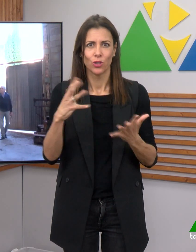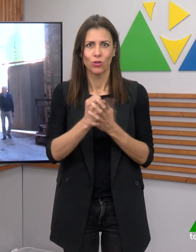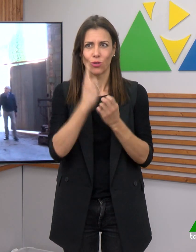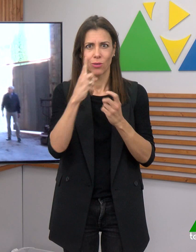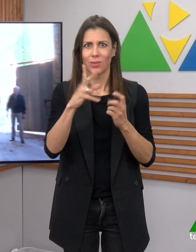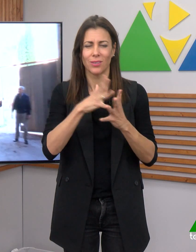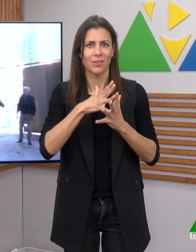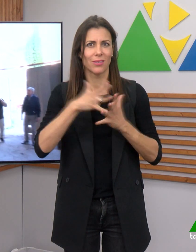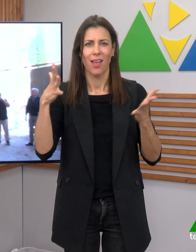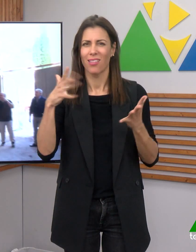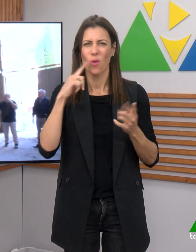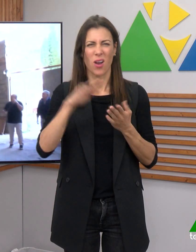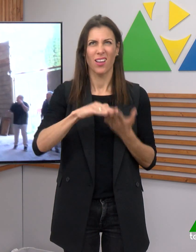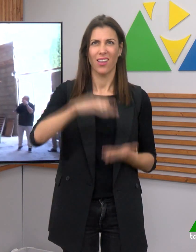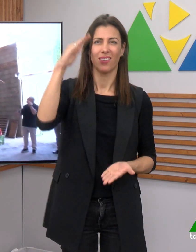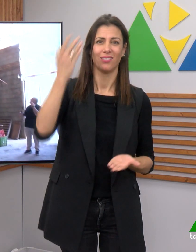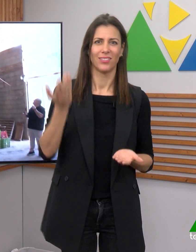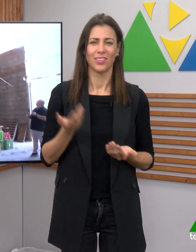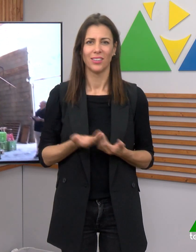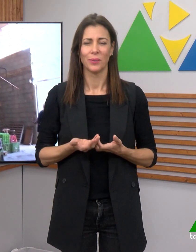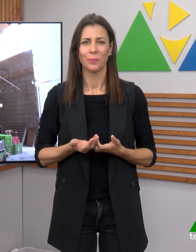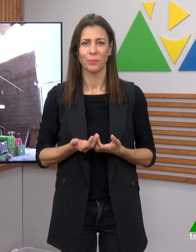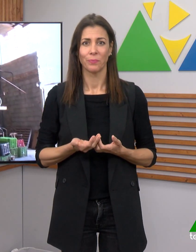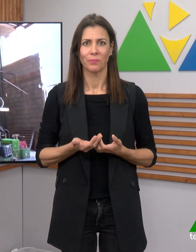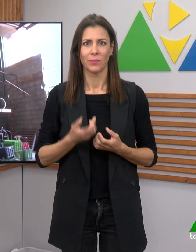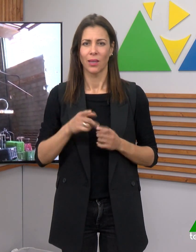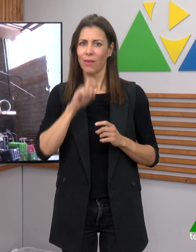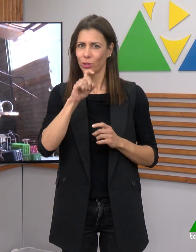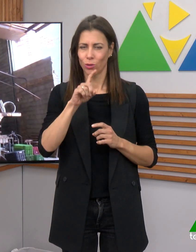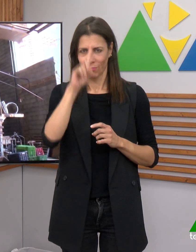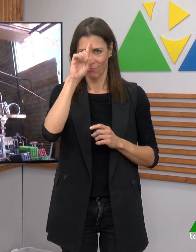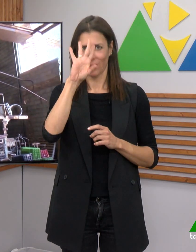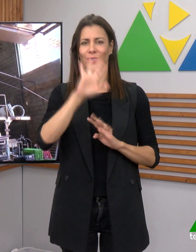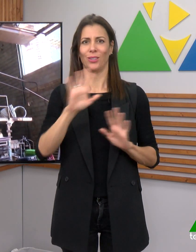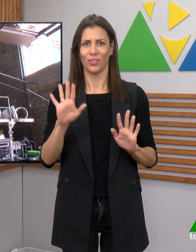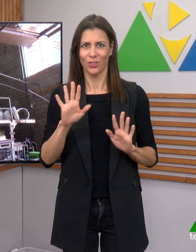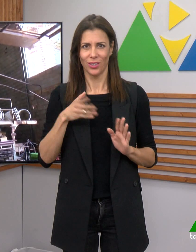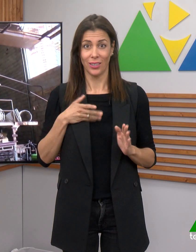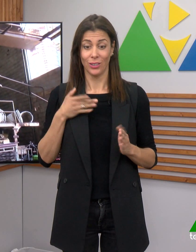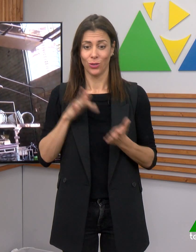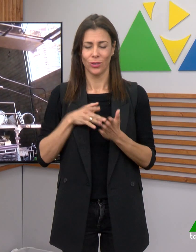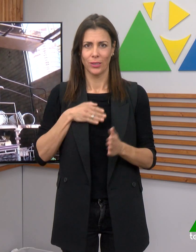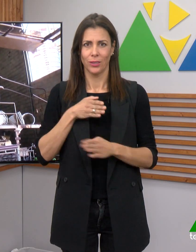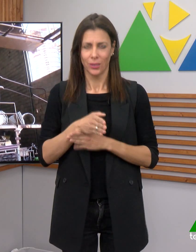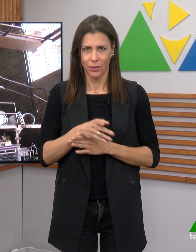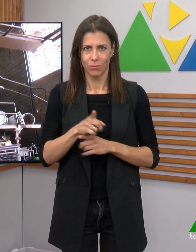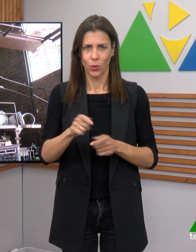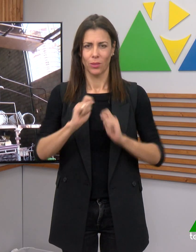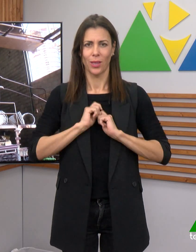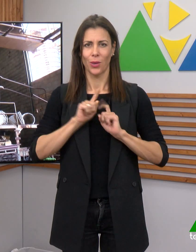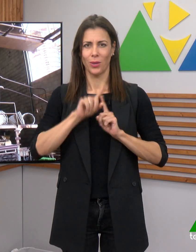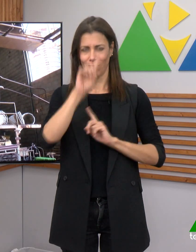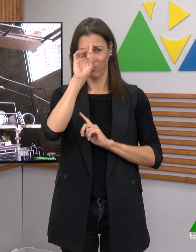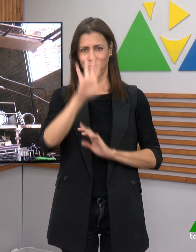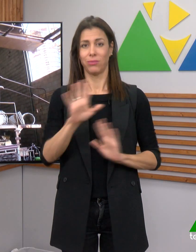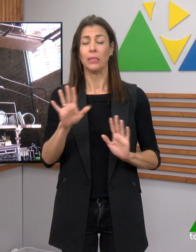es grande. Aquí, bueno, impresiona, impresiona cuando uno entra aquí. Es verdad lo que yo les comentaba hace tan solo unos instantes,